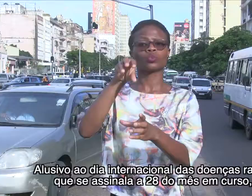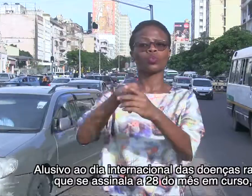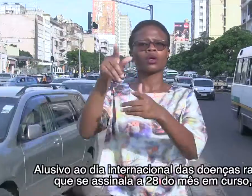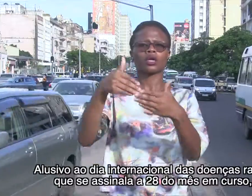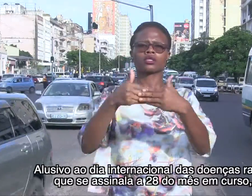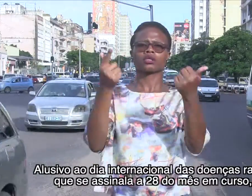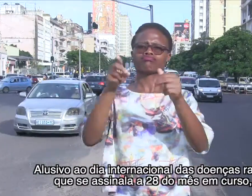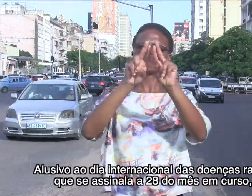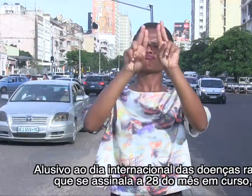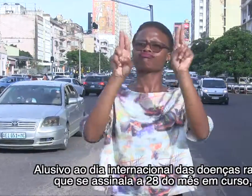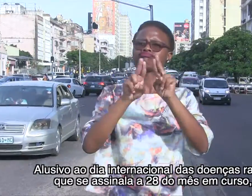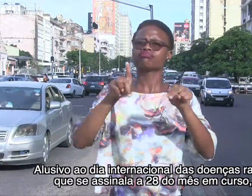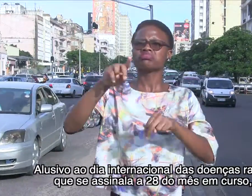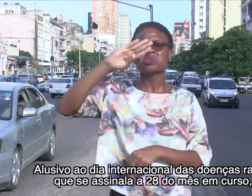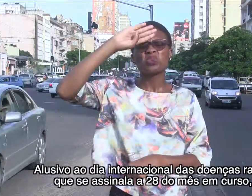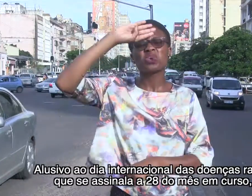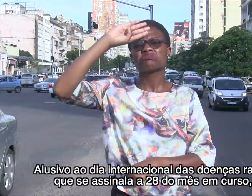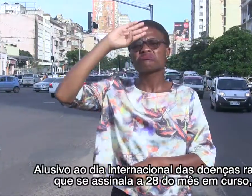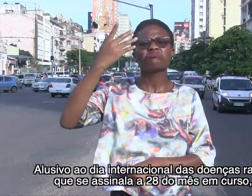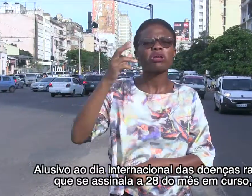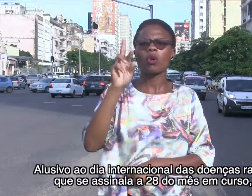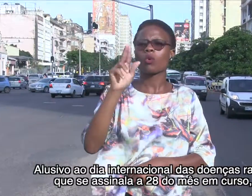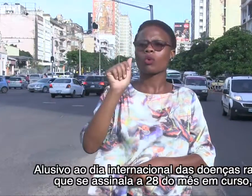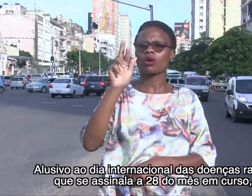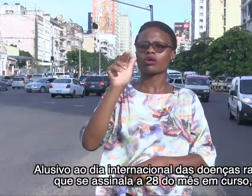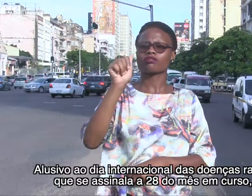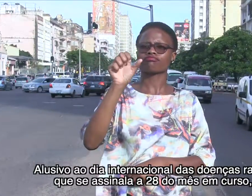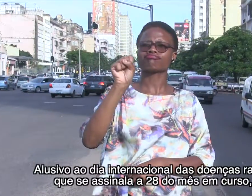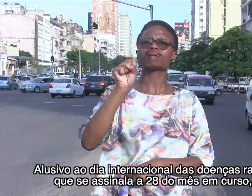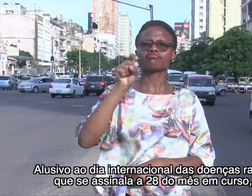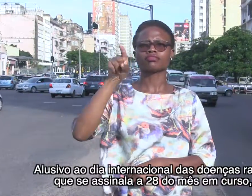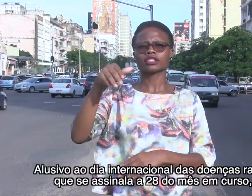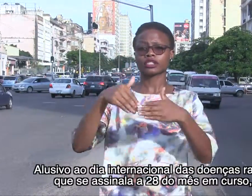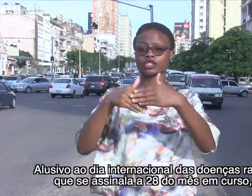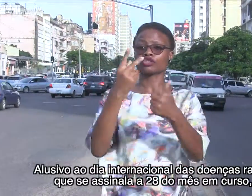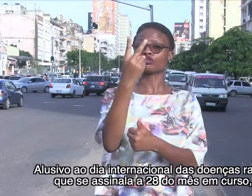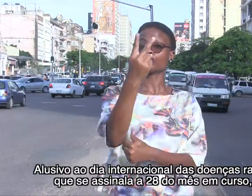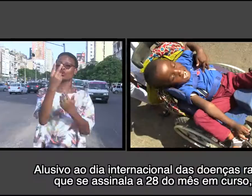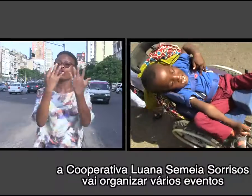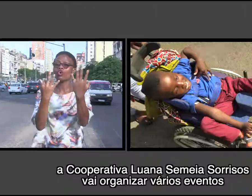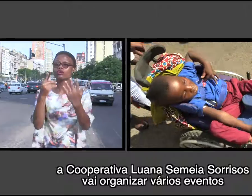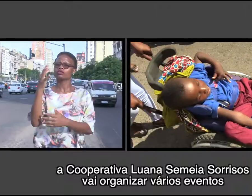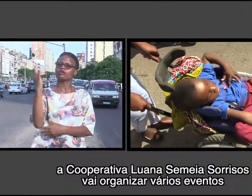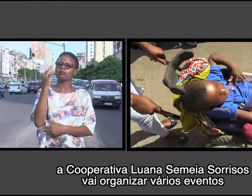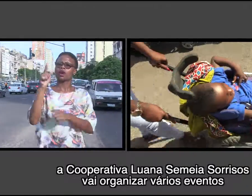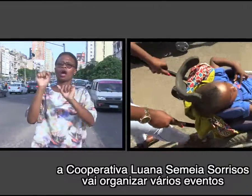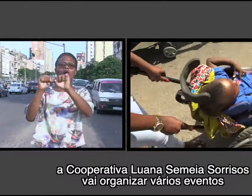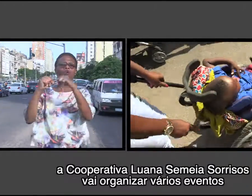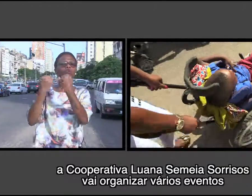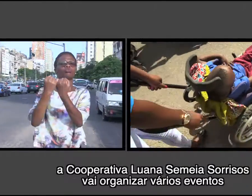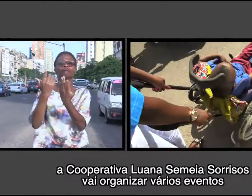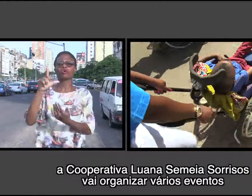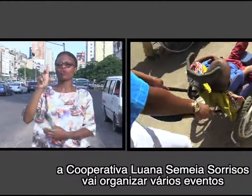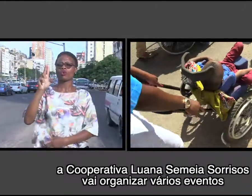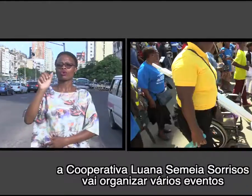Alusivo ao Dia Internacional das Doenças Raras, que se assinala 28 de março em curso, a cooperativa Luana Semea